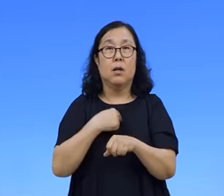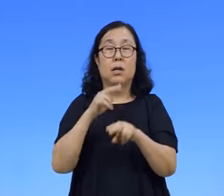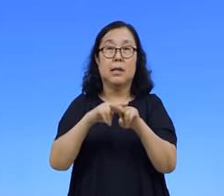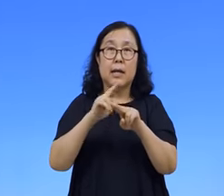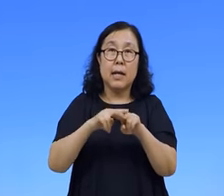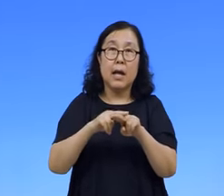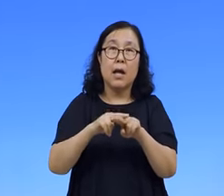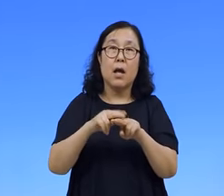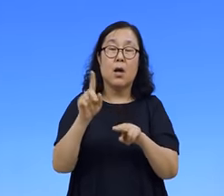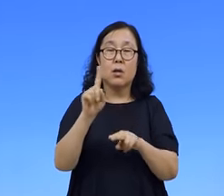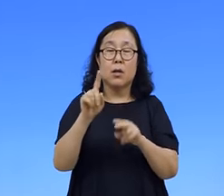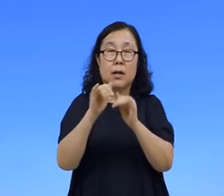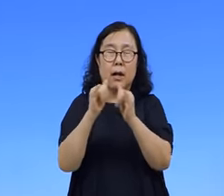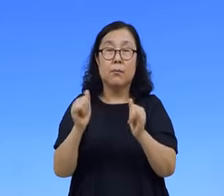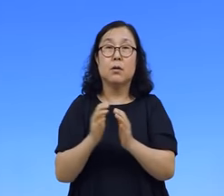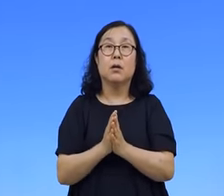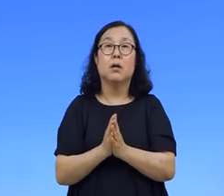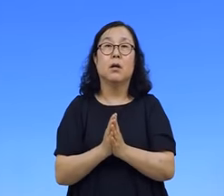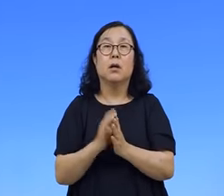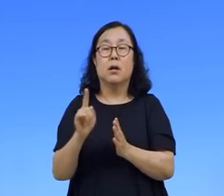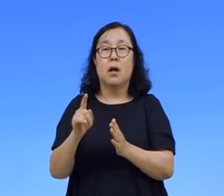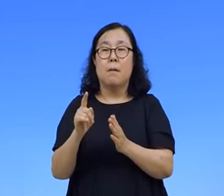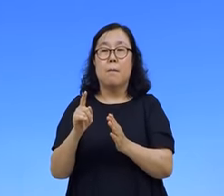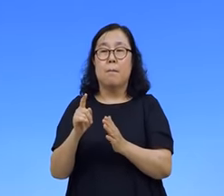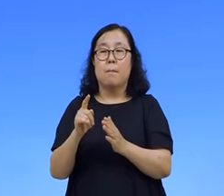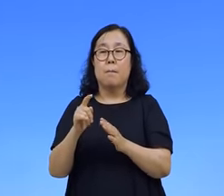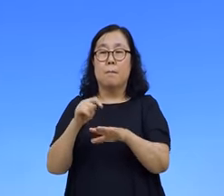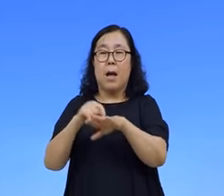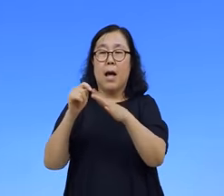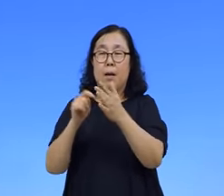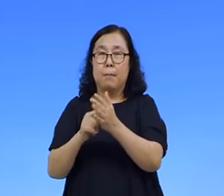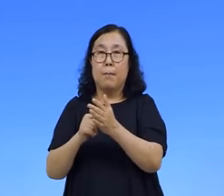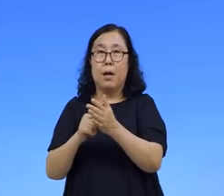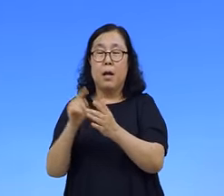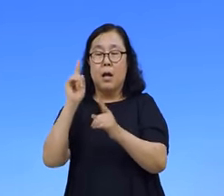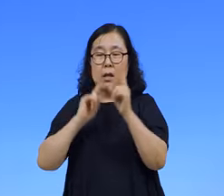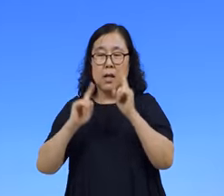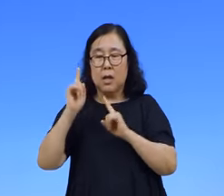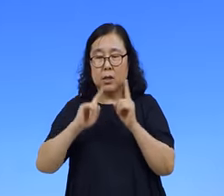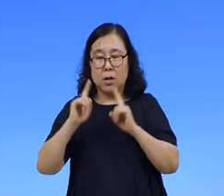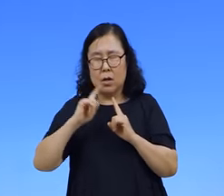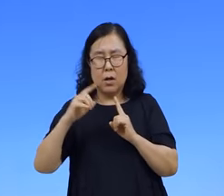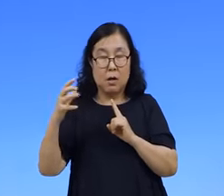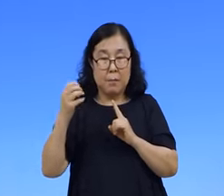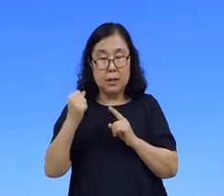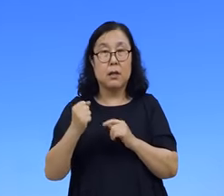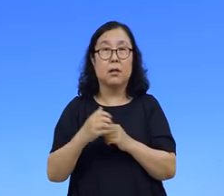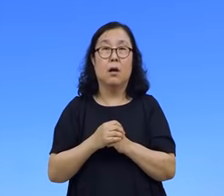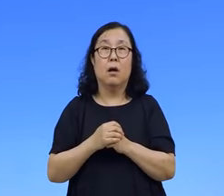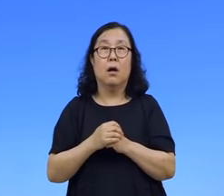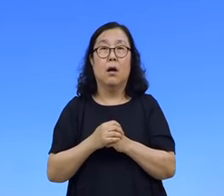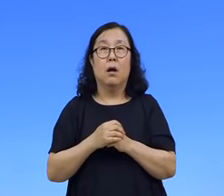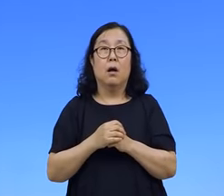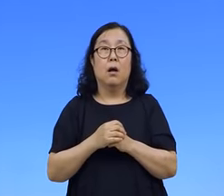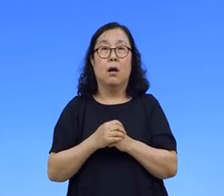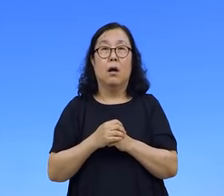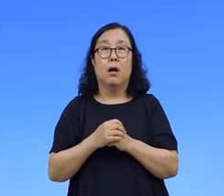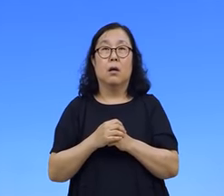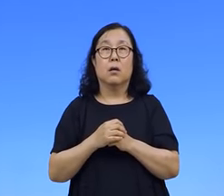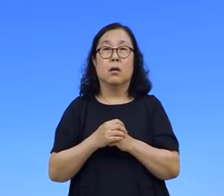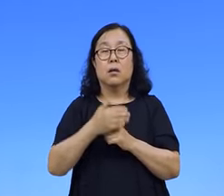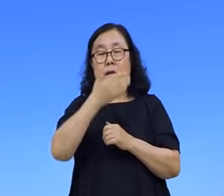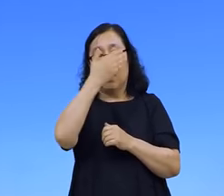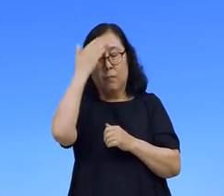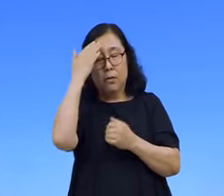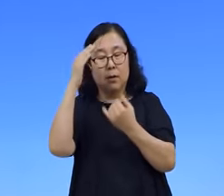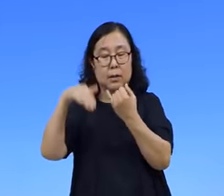이 자리에 어떤 분은 그런 날벼락을 받아가지고 아무 죄도 없이 성경이 날아와서 피가